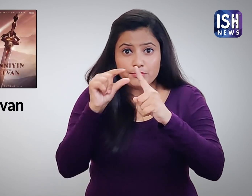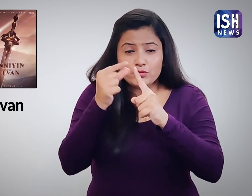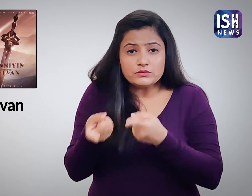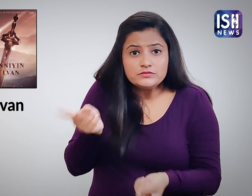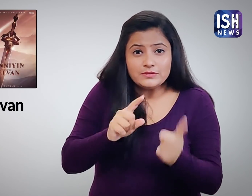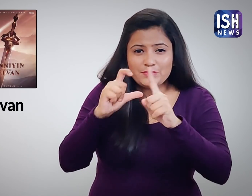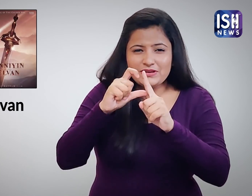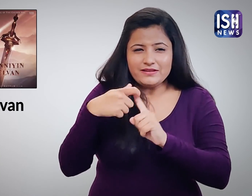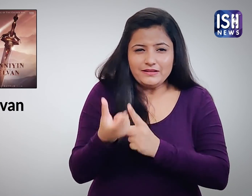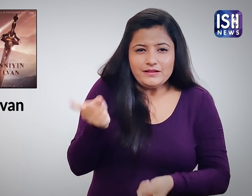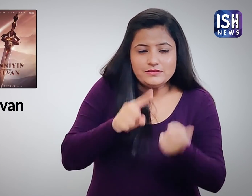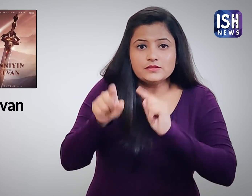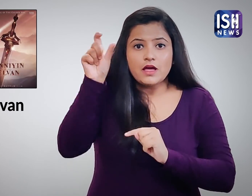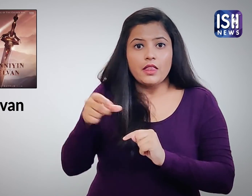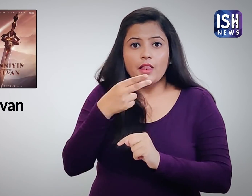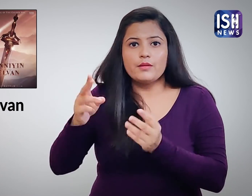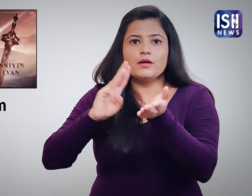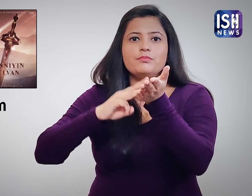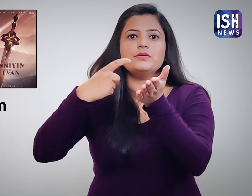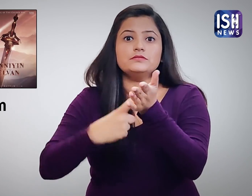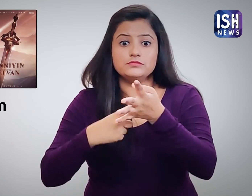की पोनी इन सिल्वान।